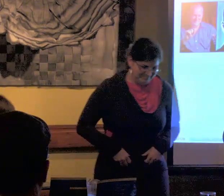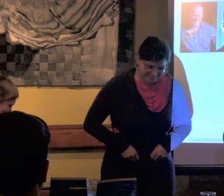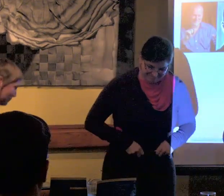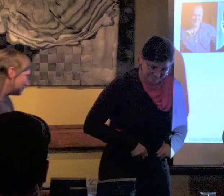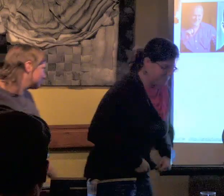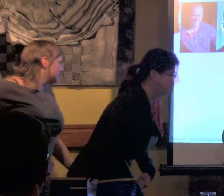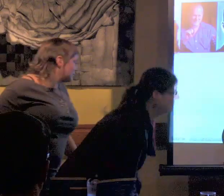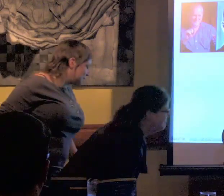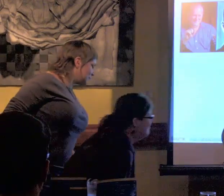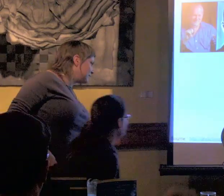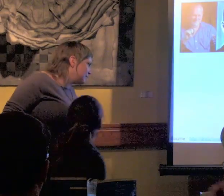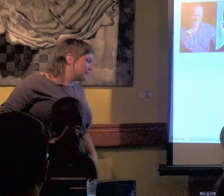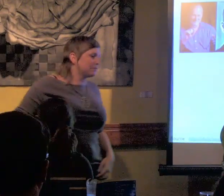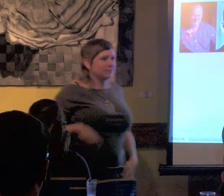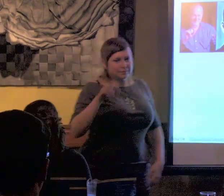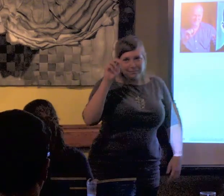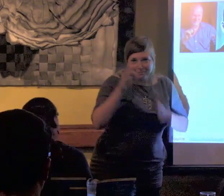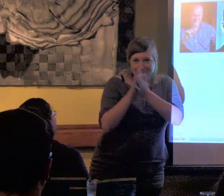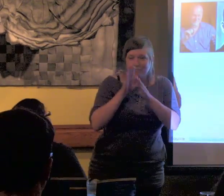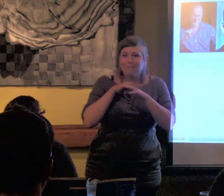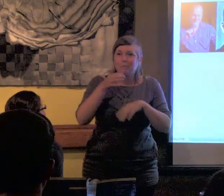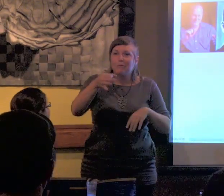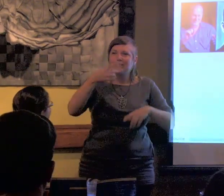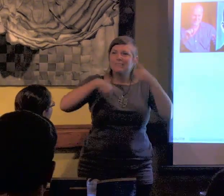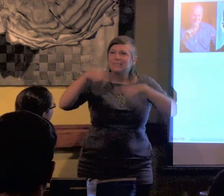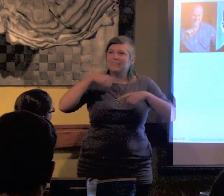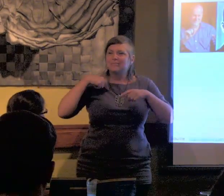C'est à moi, là. Arrête, Cynthia, c'est à mon tour.